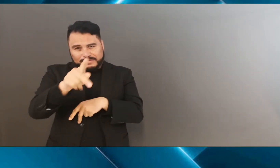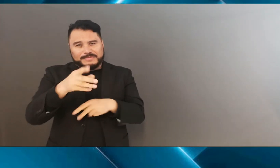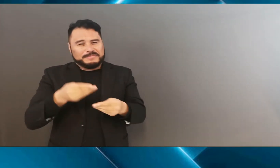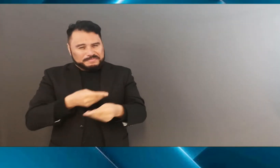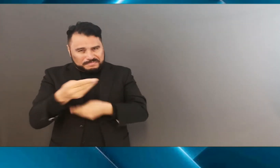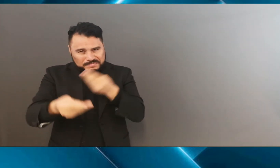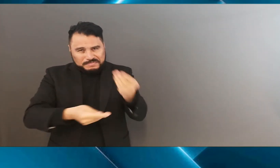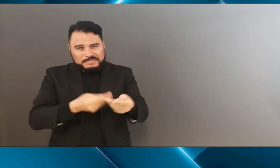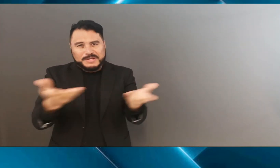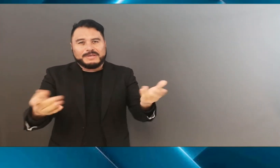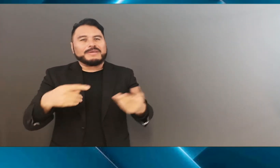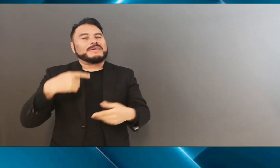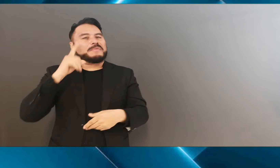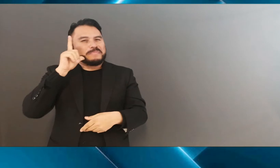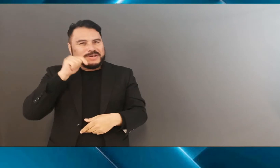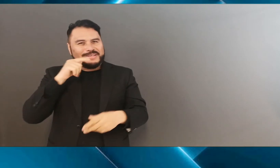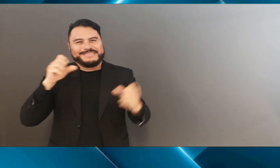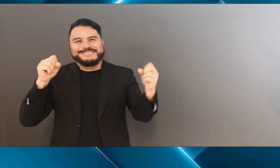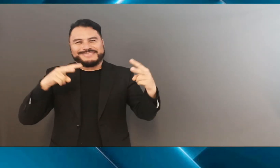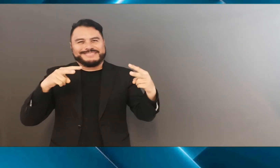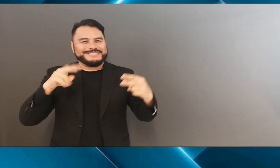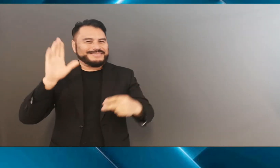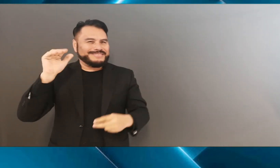este video con tus amigos y nos vemos el día de mañana.